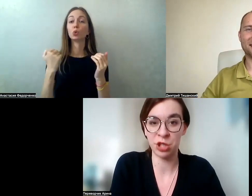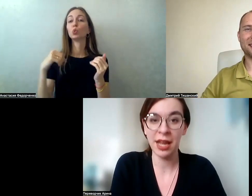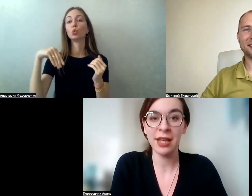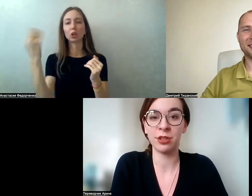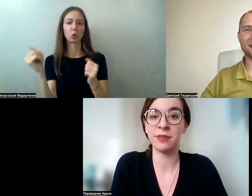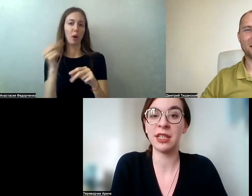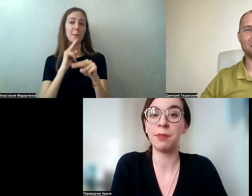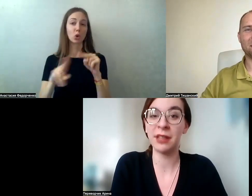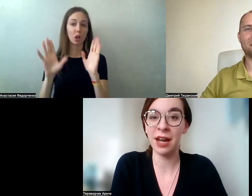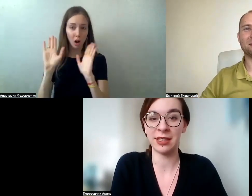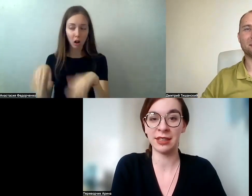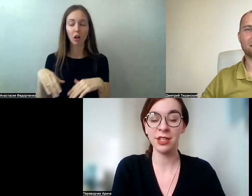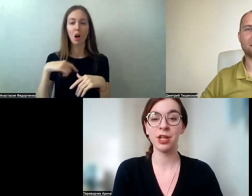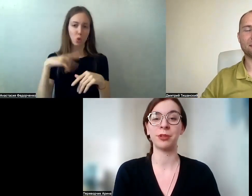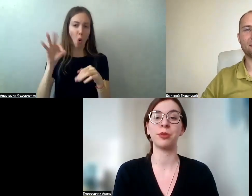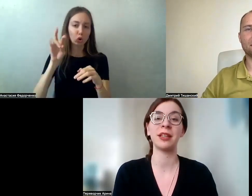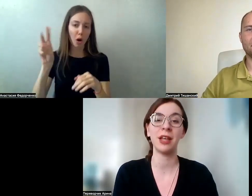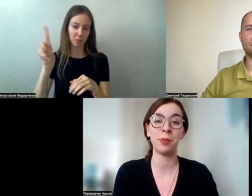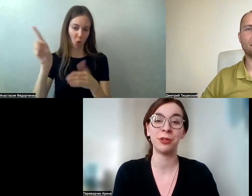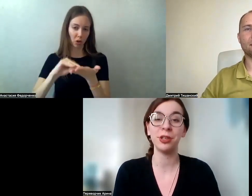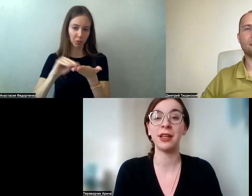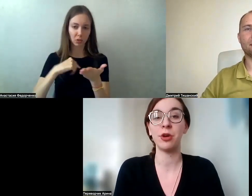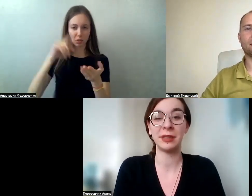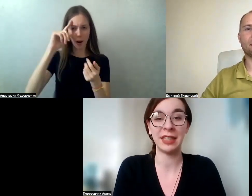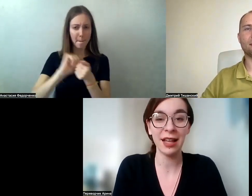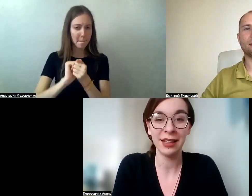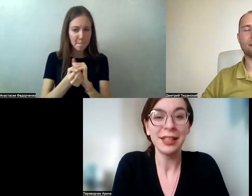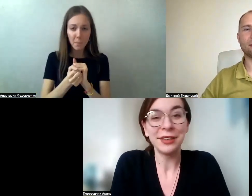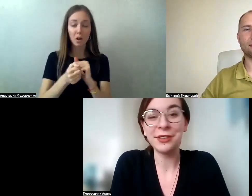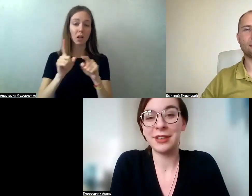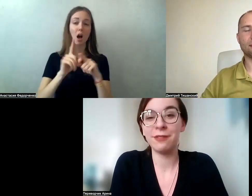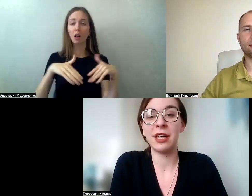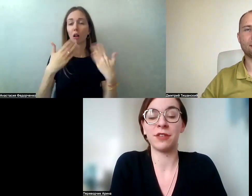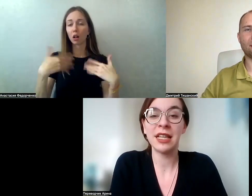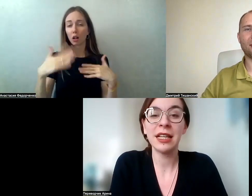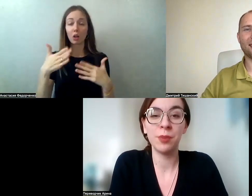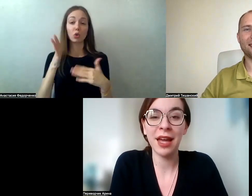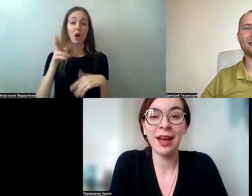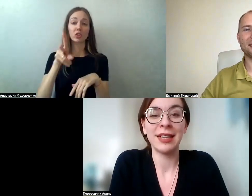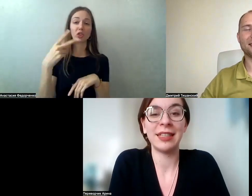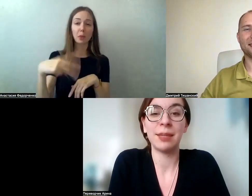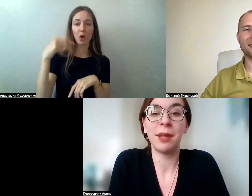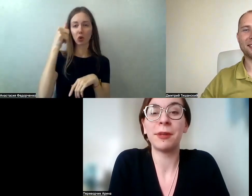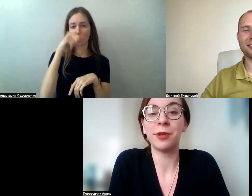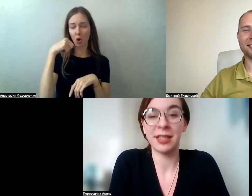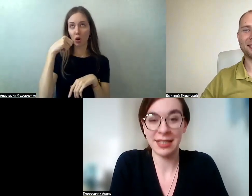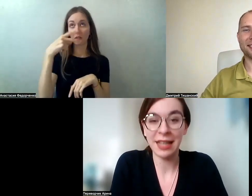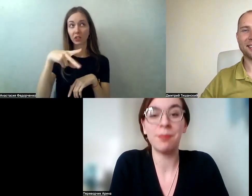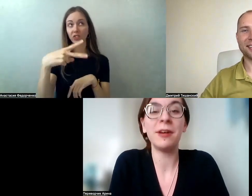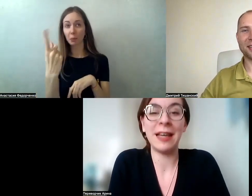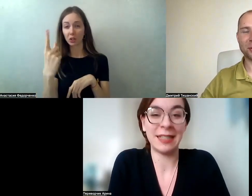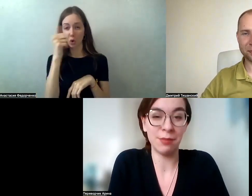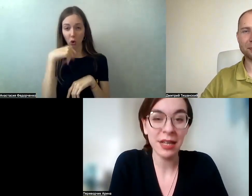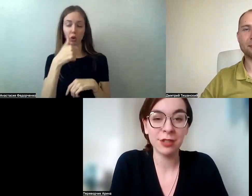интересное впечатление. То есть мне в целом понравилась эта книжка. Потом я отдала ее подруге, она ее потеряла. Но это не важно. В целом у меня где-то на подкорке